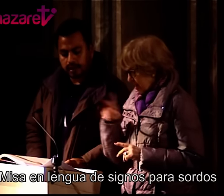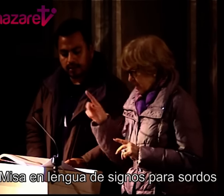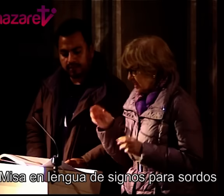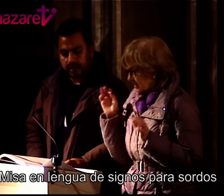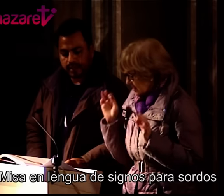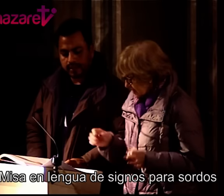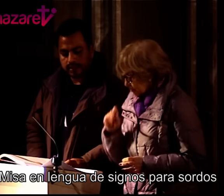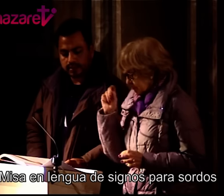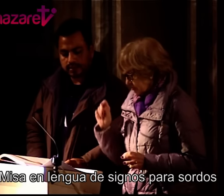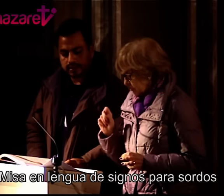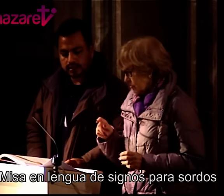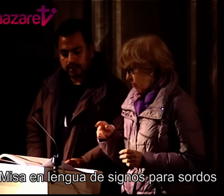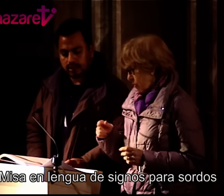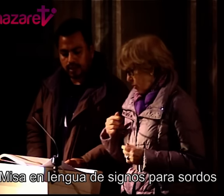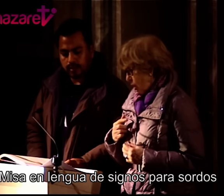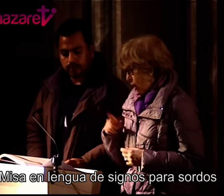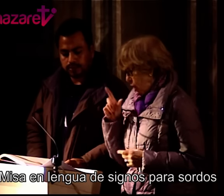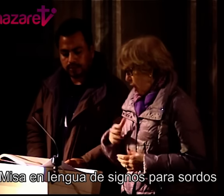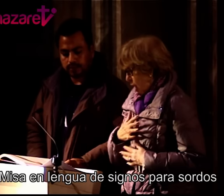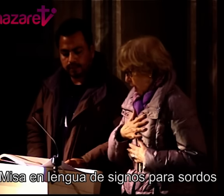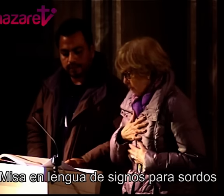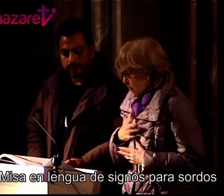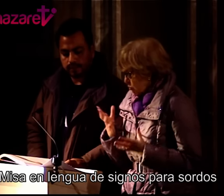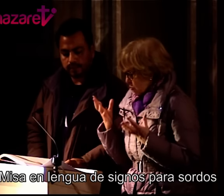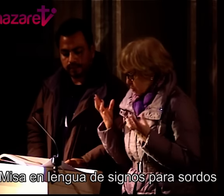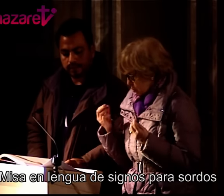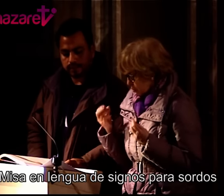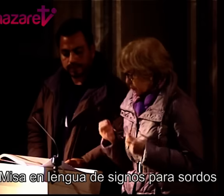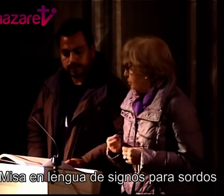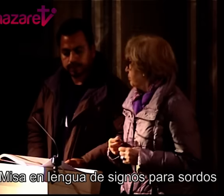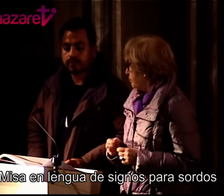para que lo libere si lo ama mucho.